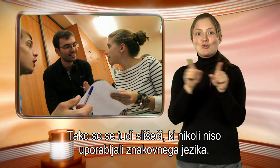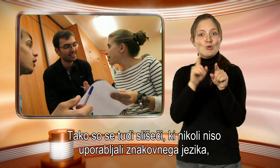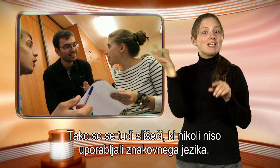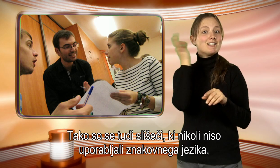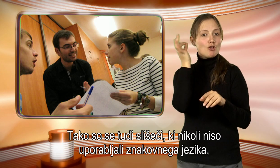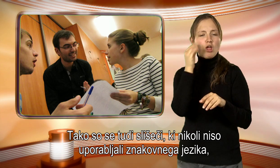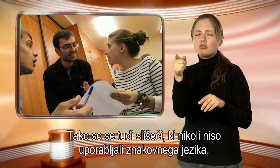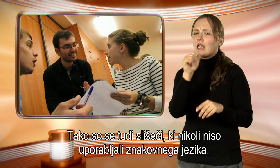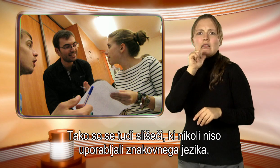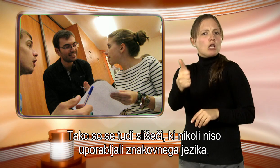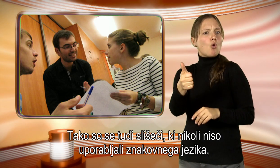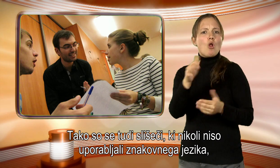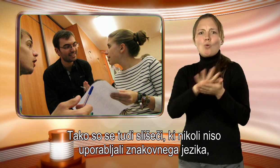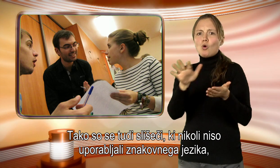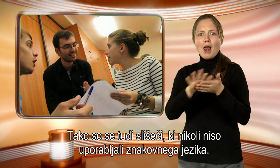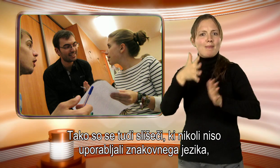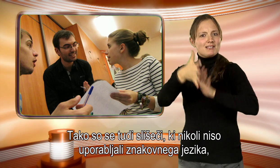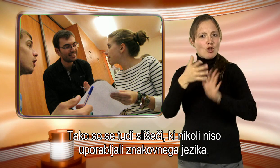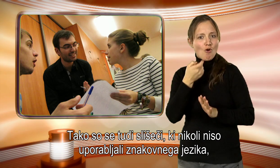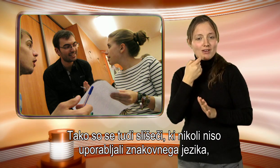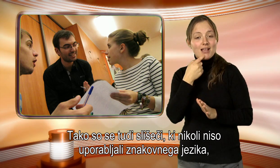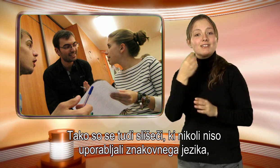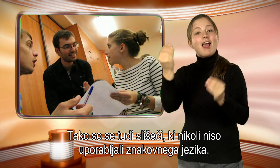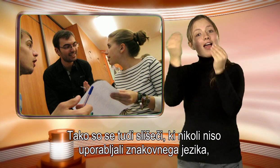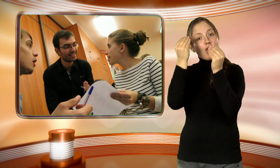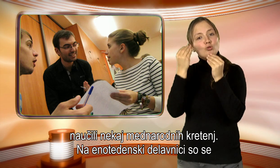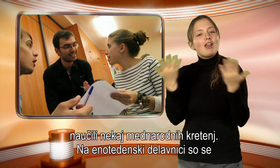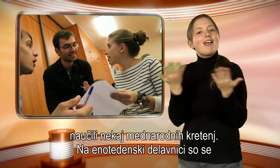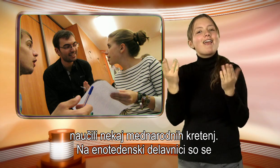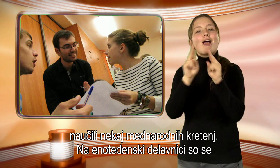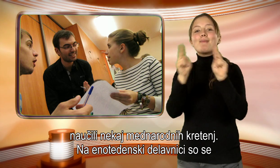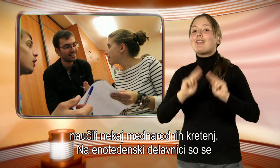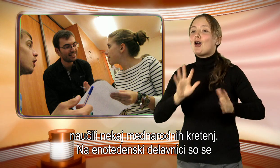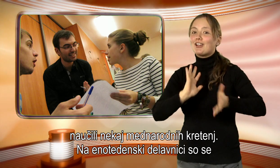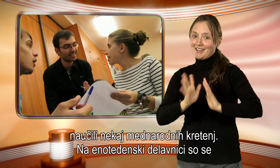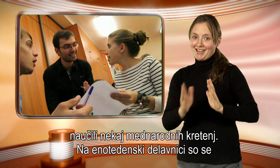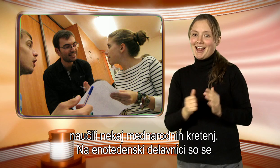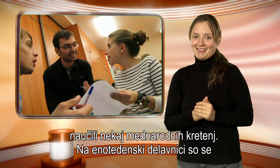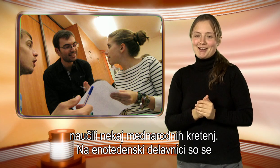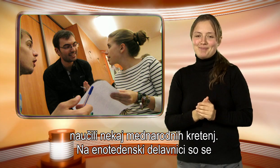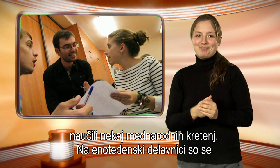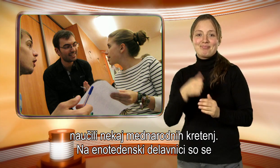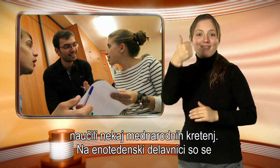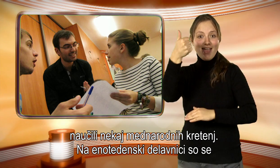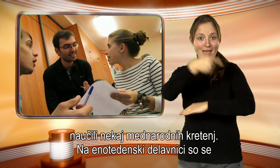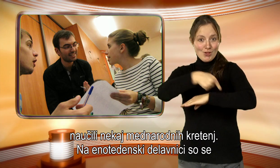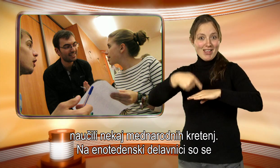Tako so se tudi slišeči, ki nikoli niso uporabljali znakovnega jezika, naučili nekaj mednarodnih kretenj.